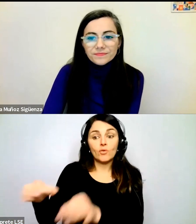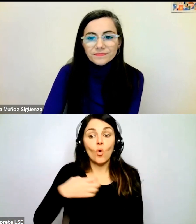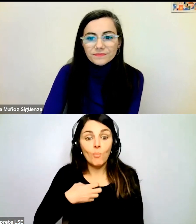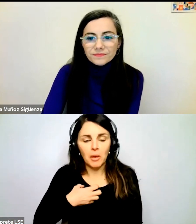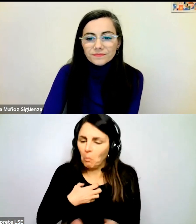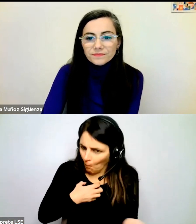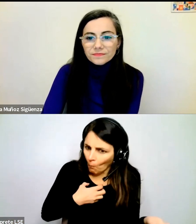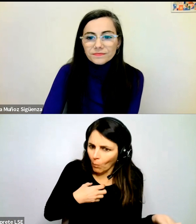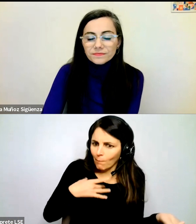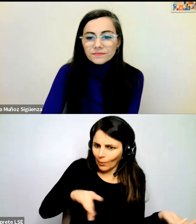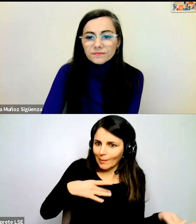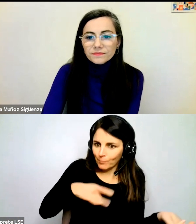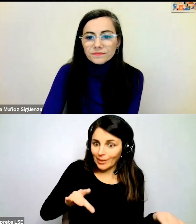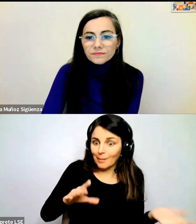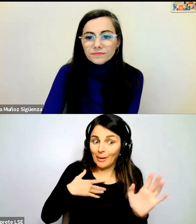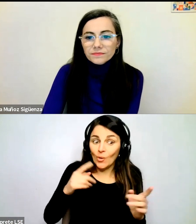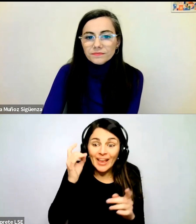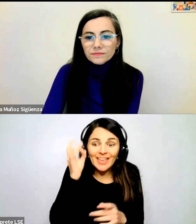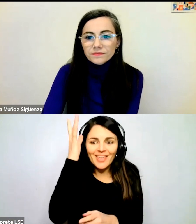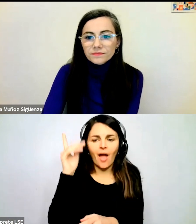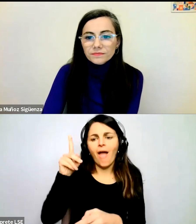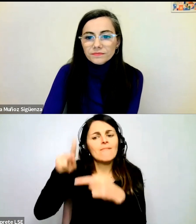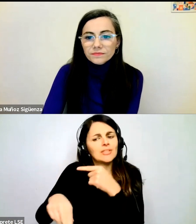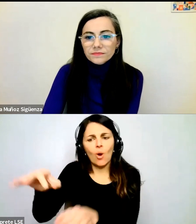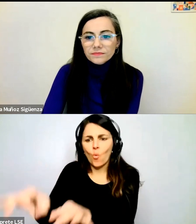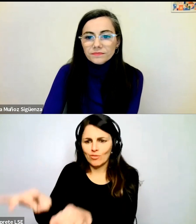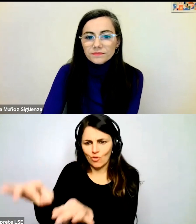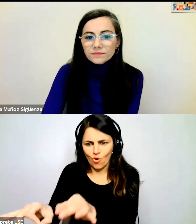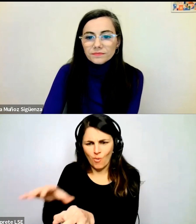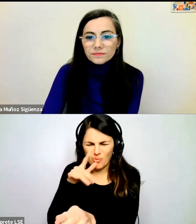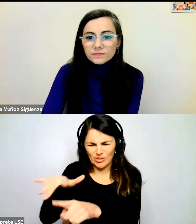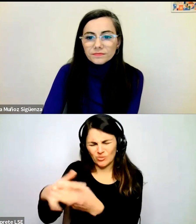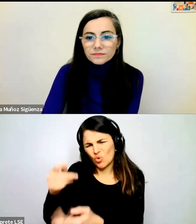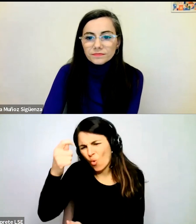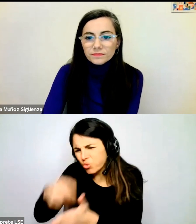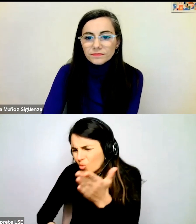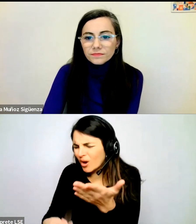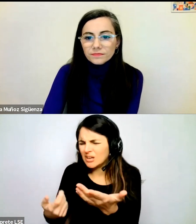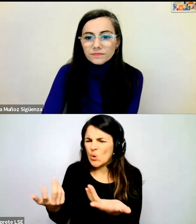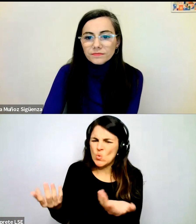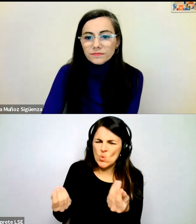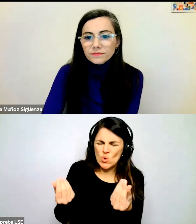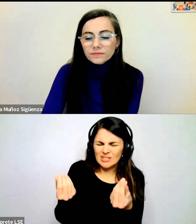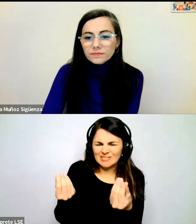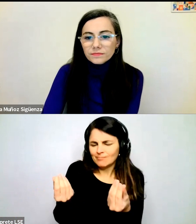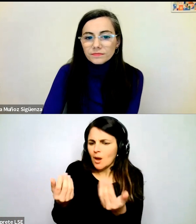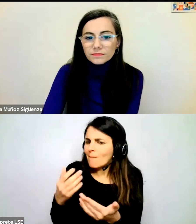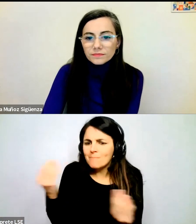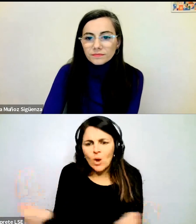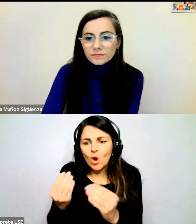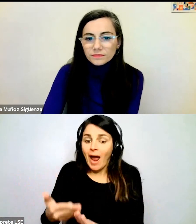pero para que la cosa no sea tan agresiva, ¿no? Y se intente llegar a acuerdos, ¿no? Porque hablando se entiende la